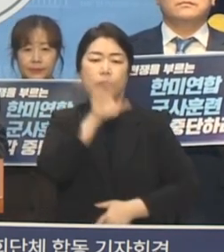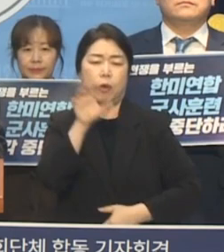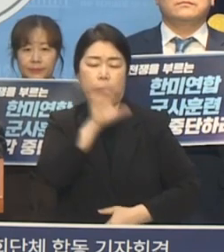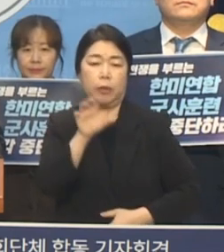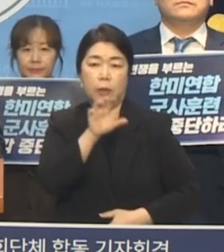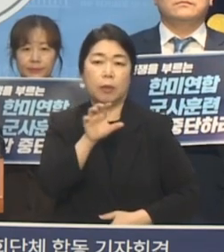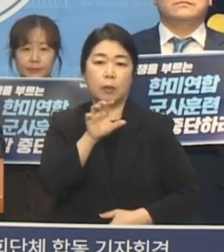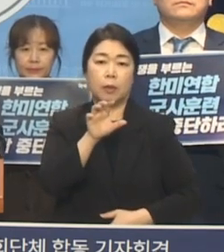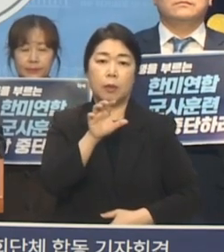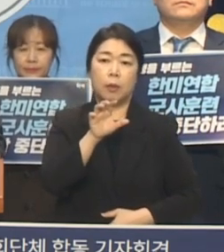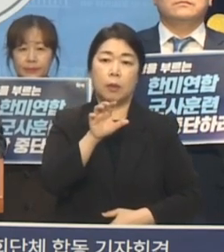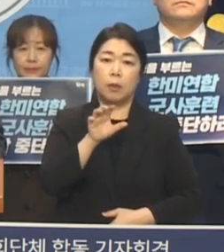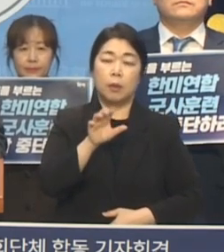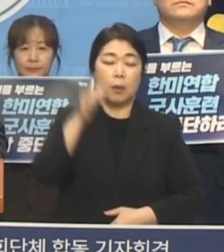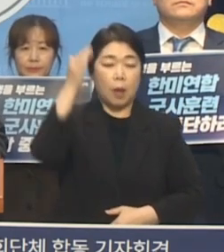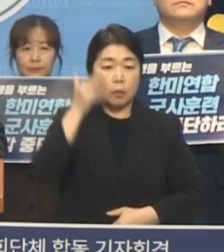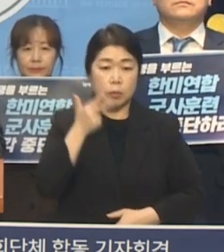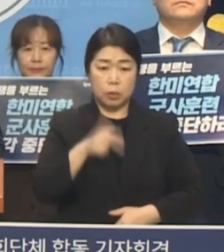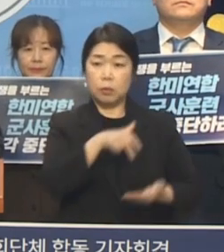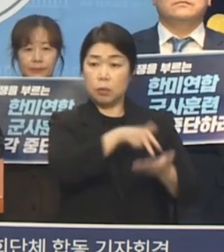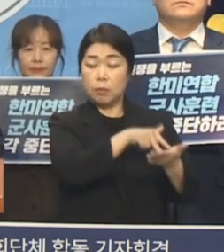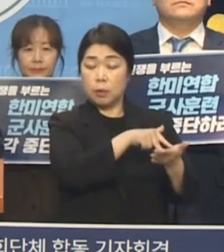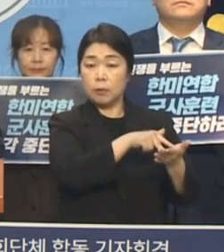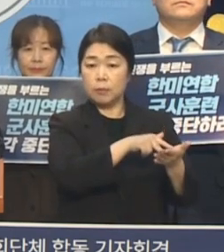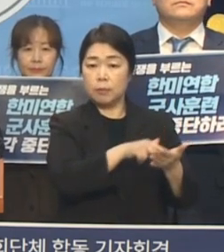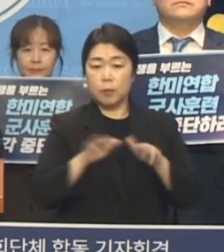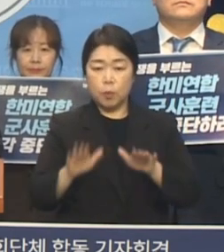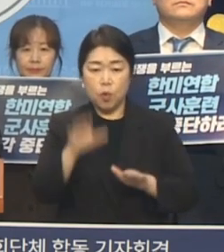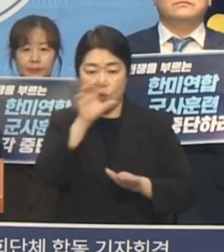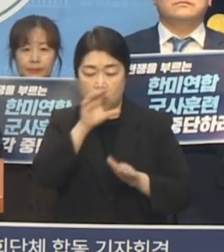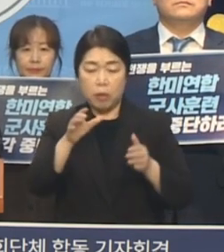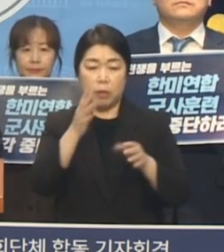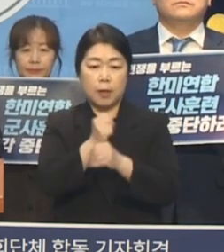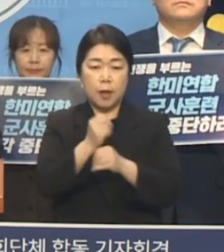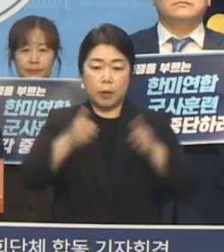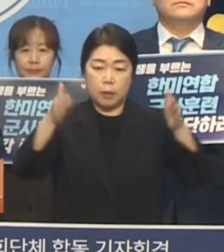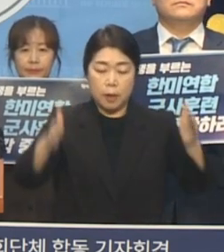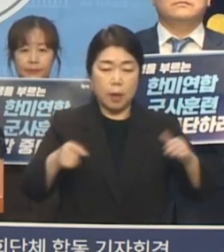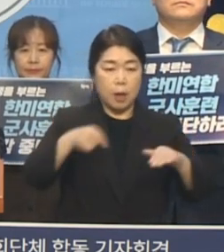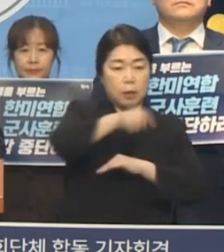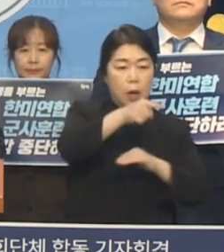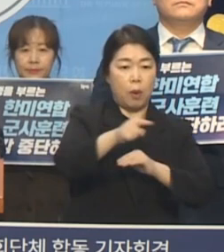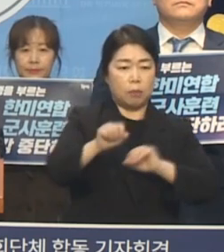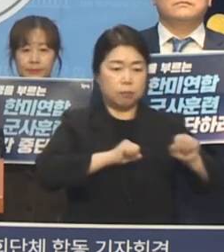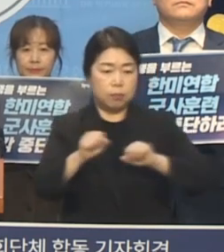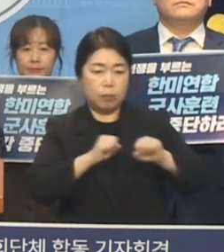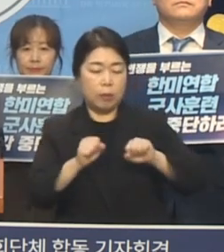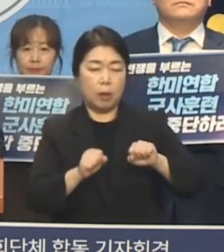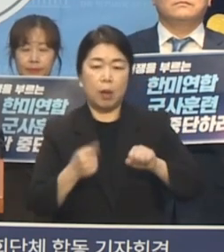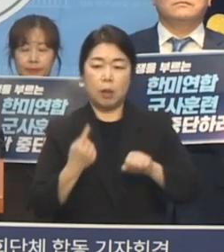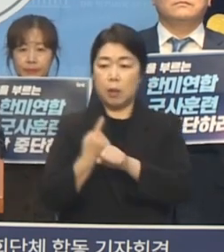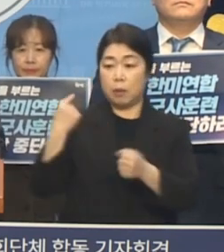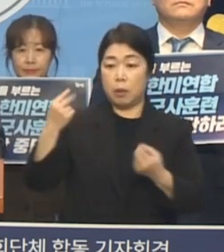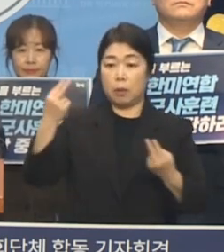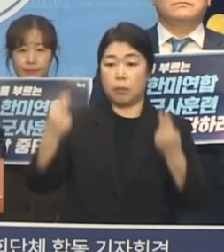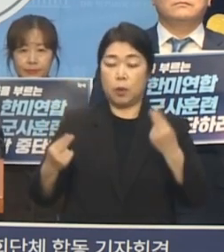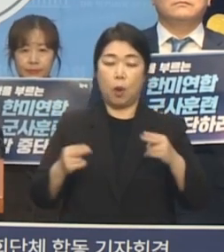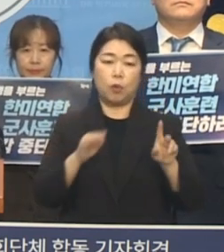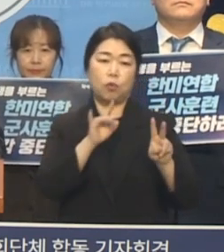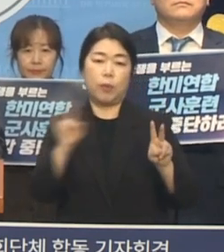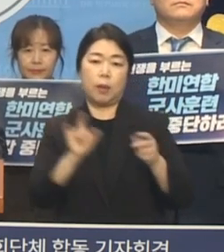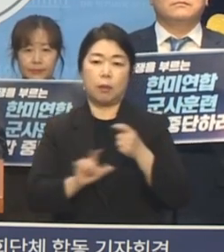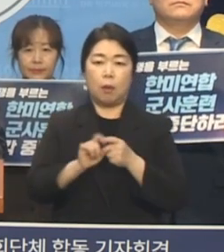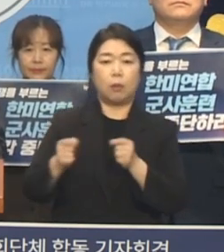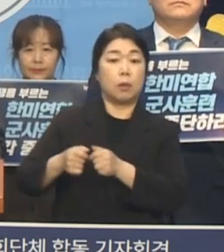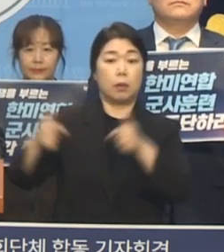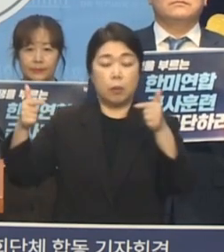이르렀다. 한미당국은 이번 훈련 기간 야외 기동훈련을 지난해에 비해 2배 이상 늘리고